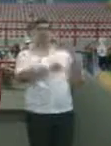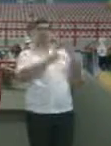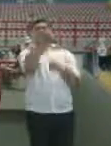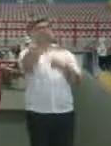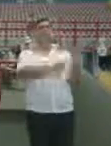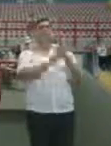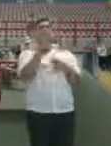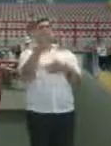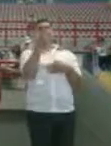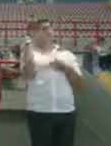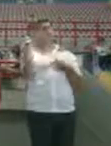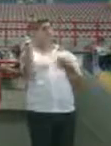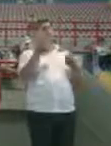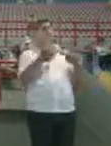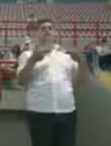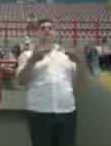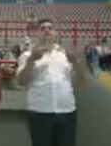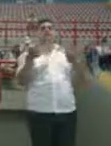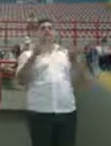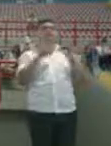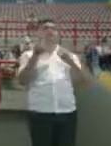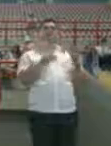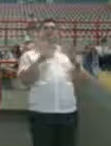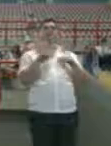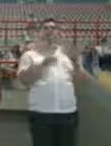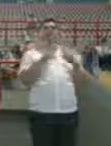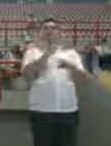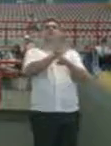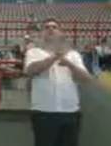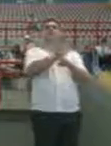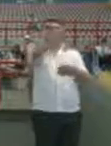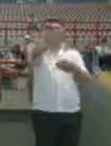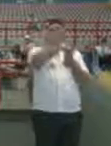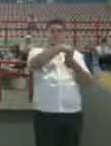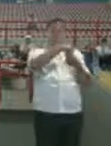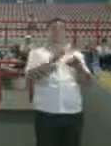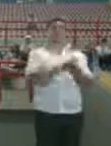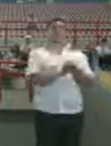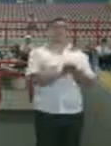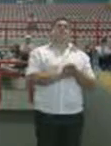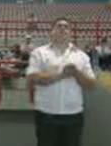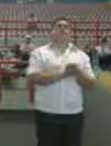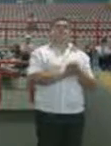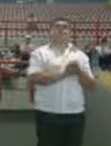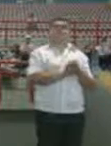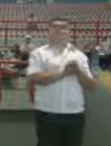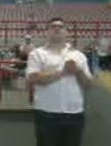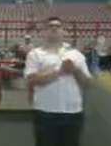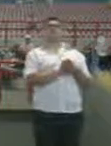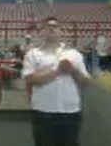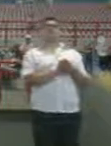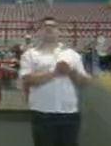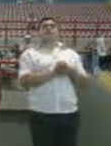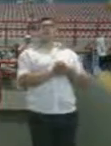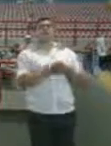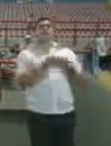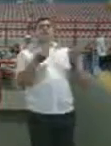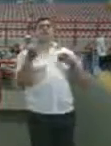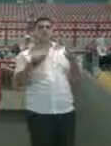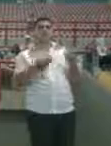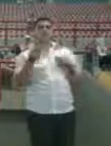convocam outros atores para participar de suas ações hegemônicas, levados desse modo a agir segundo uma